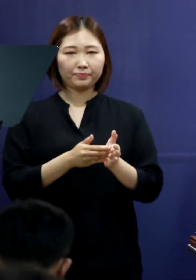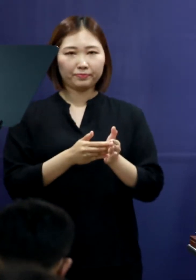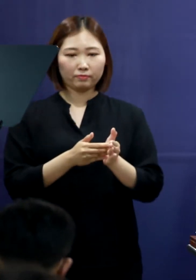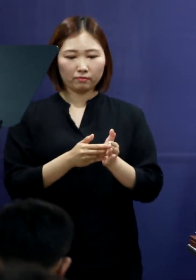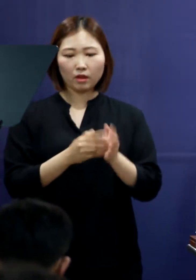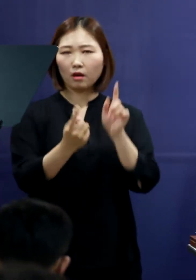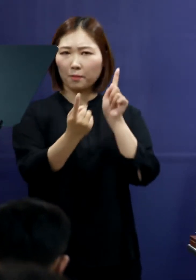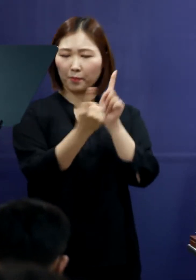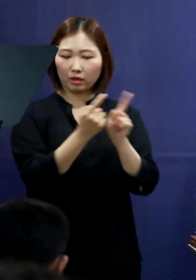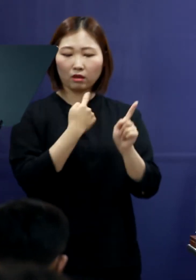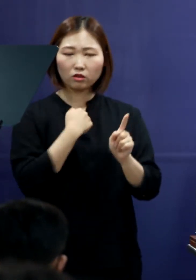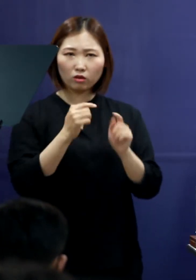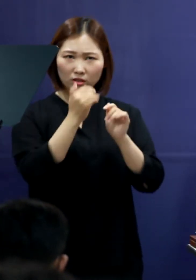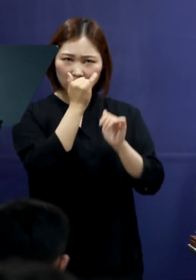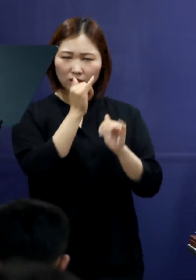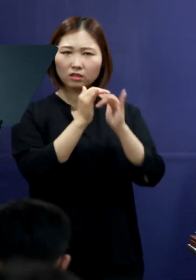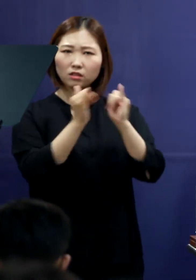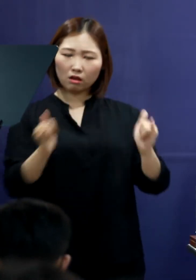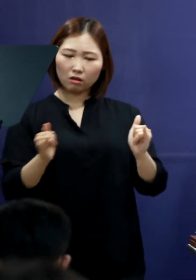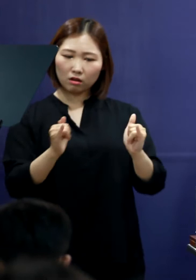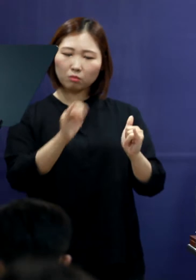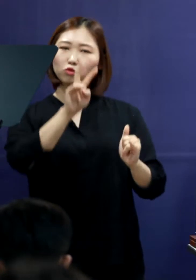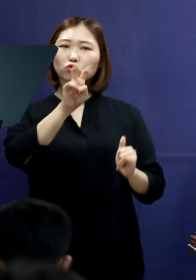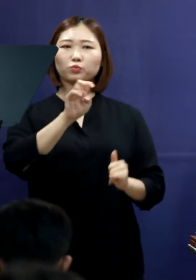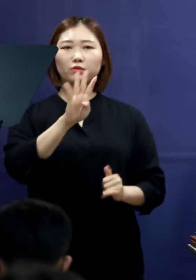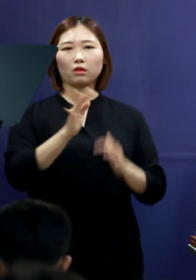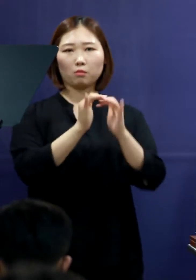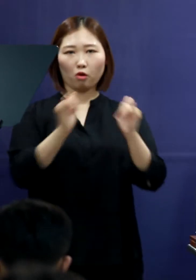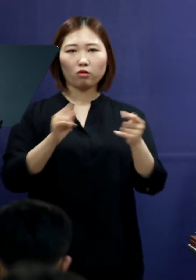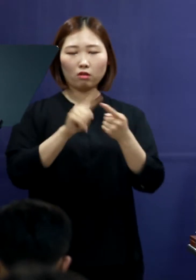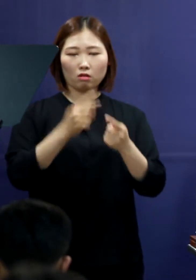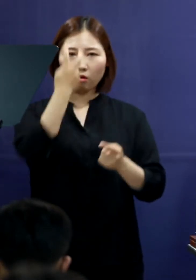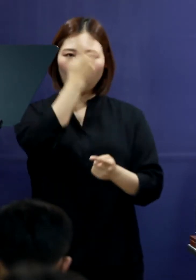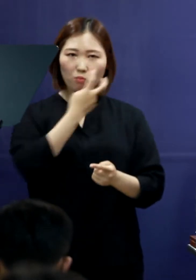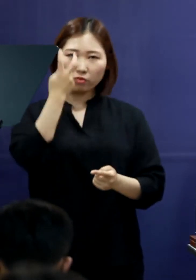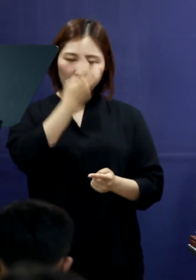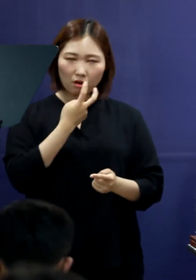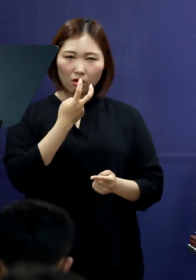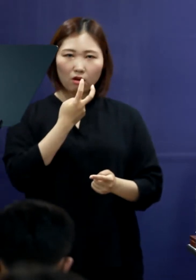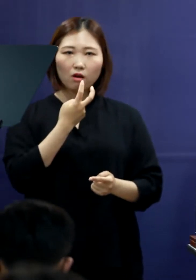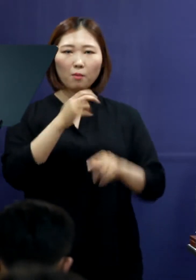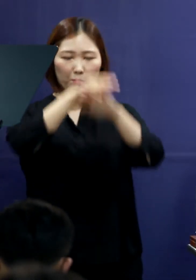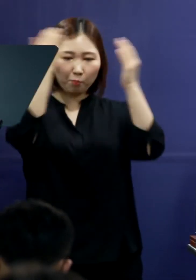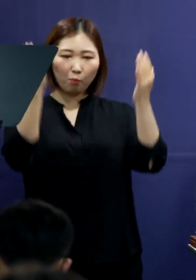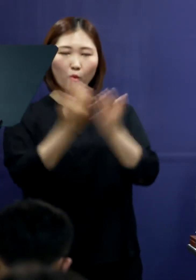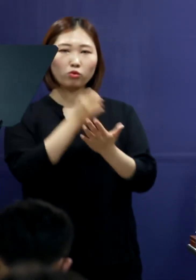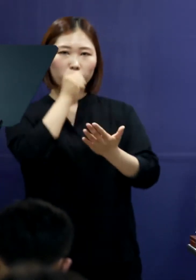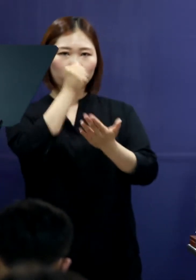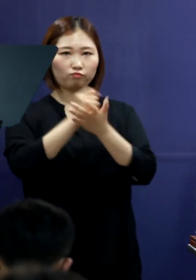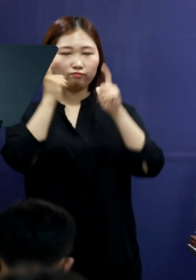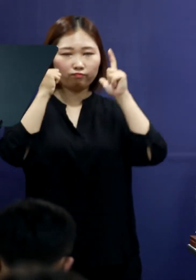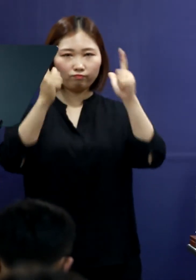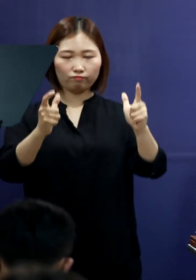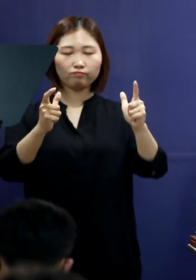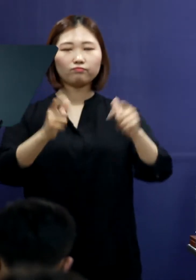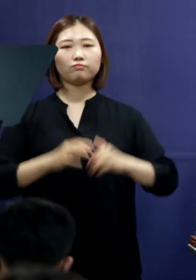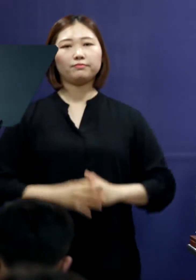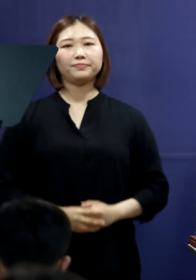분류된 22명에 대해서는 검사를 실시했고 모두 음성으로 판명이